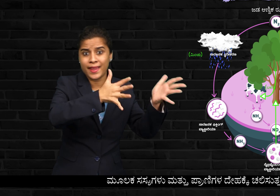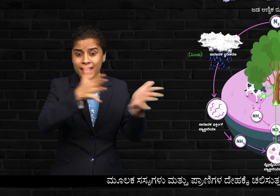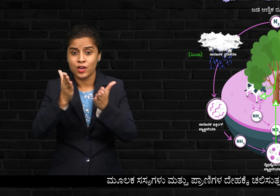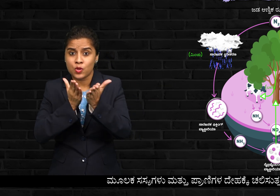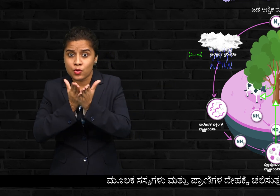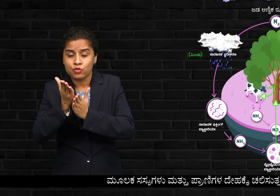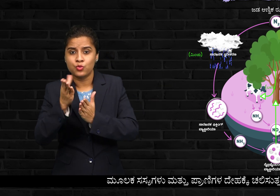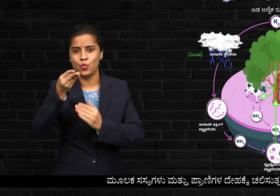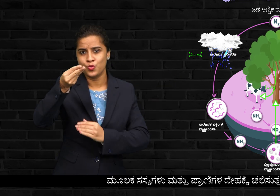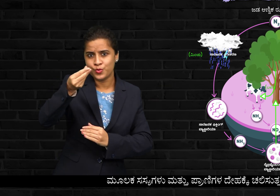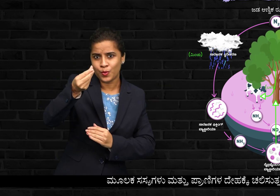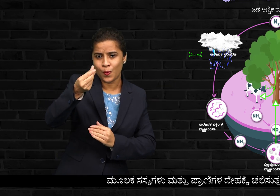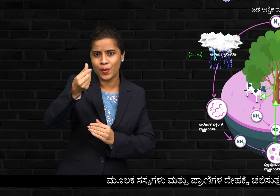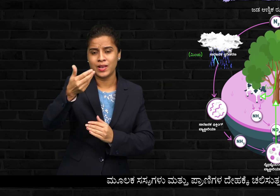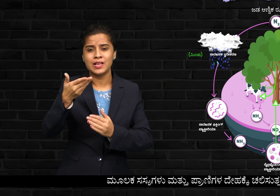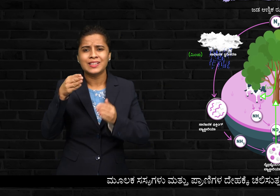ಚಲಿಸುತ್ತದೆ.